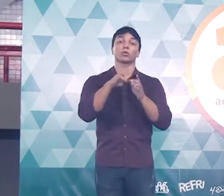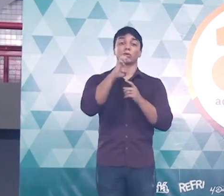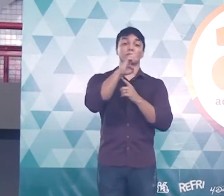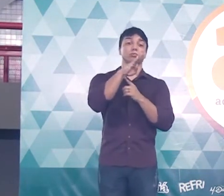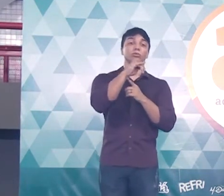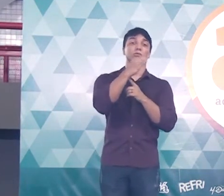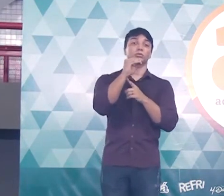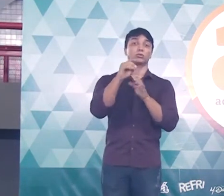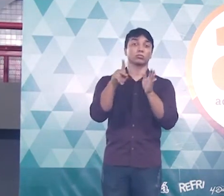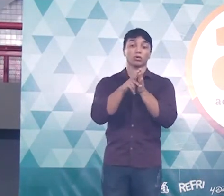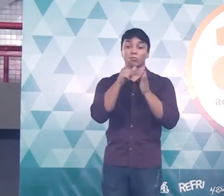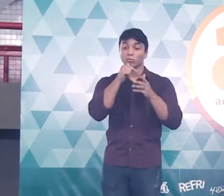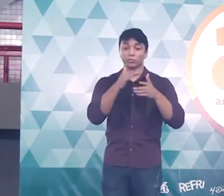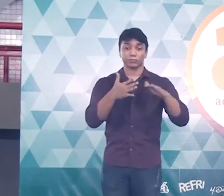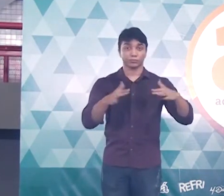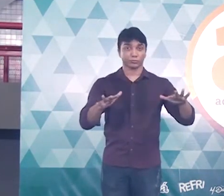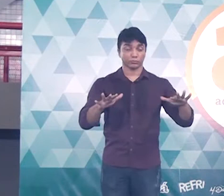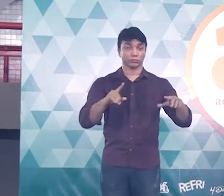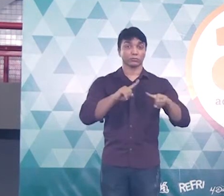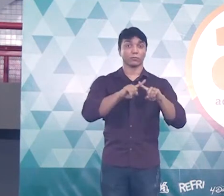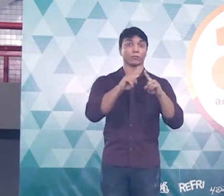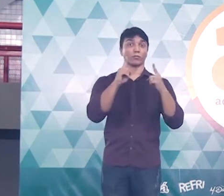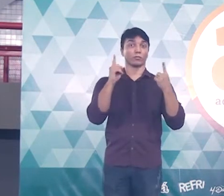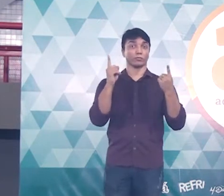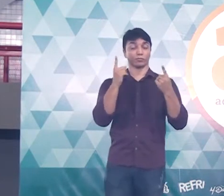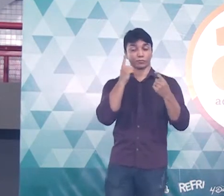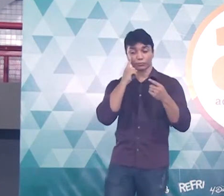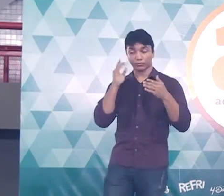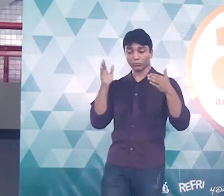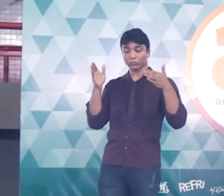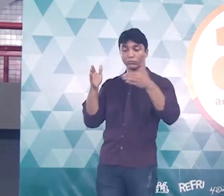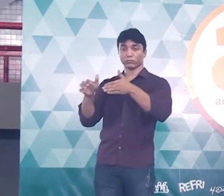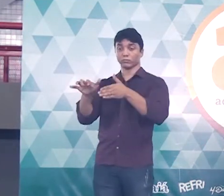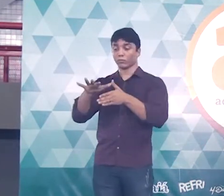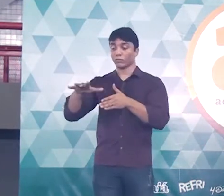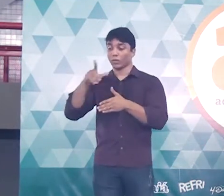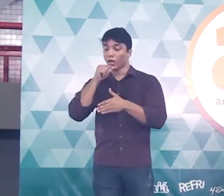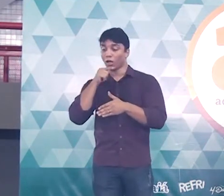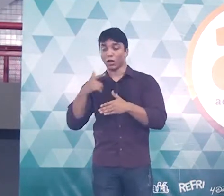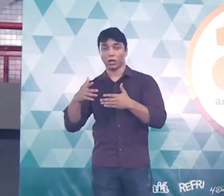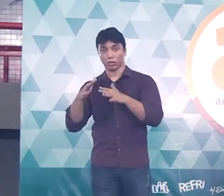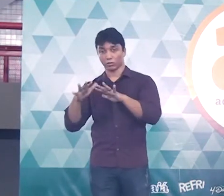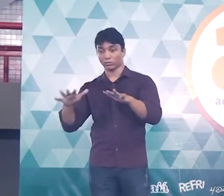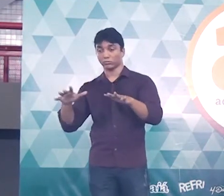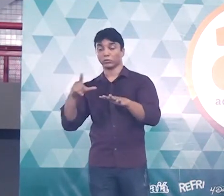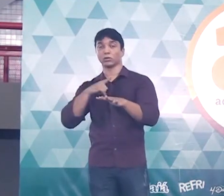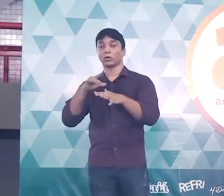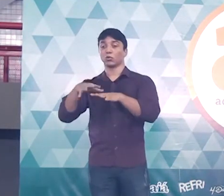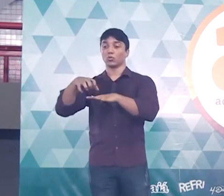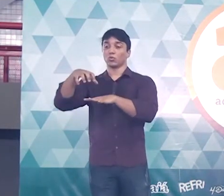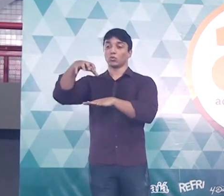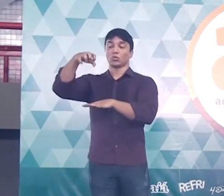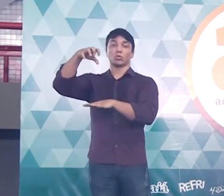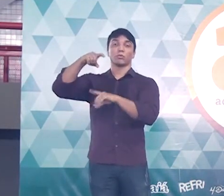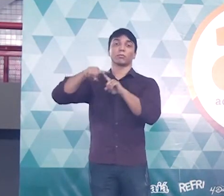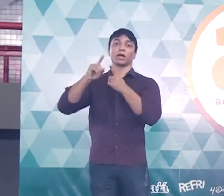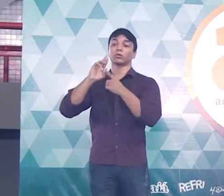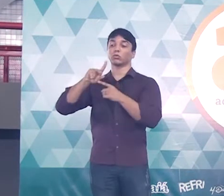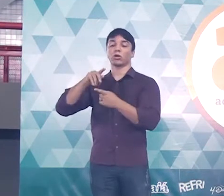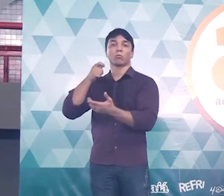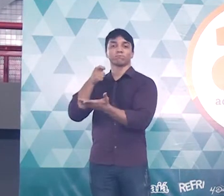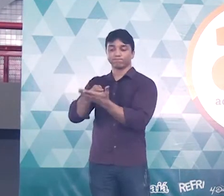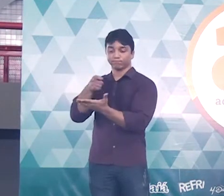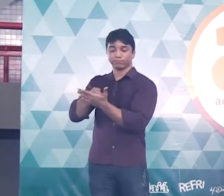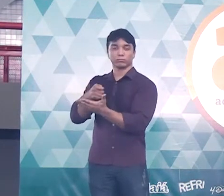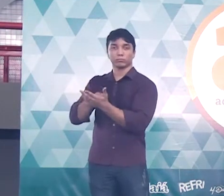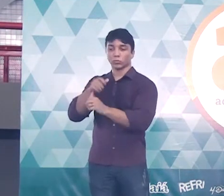ao nível do mar. Ele, no caso, a água do mar, ele vai evaporar, mas não é necessário